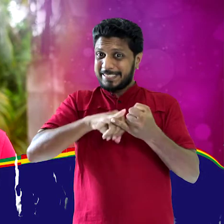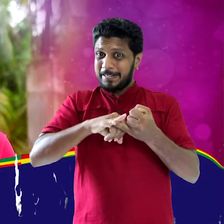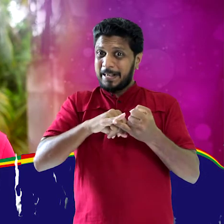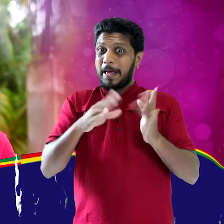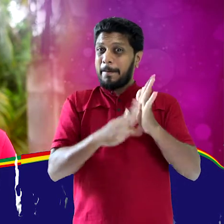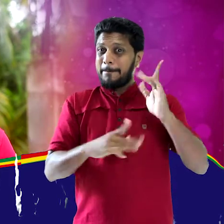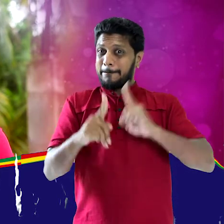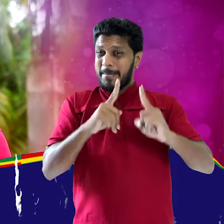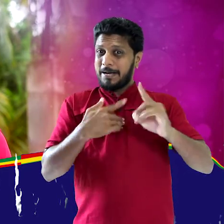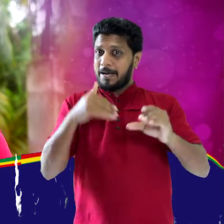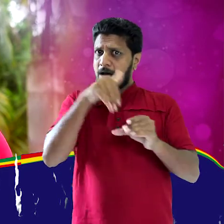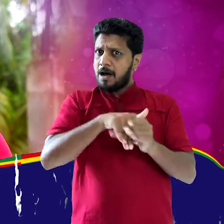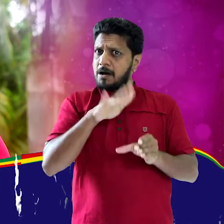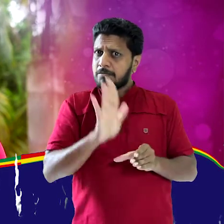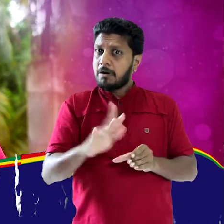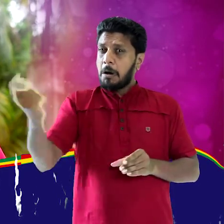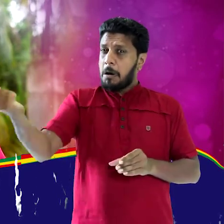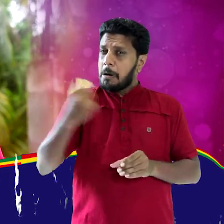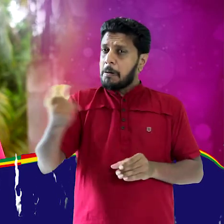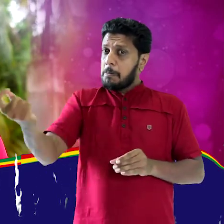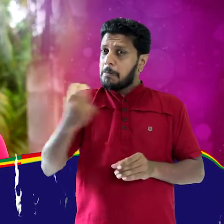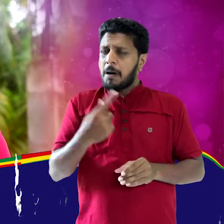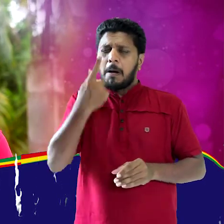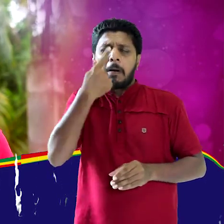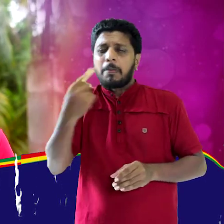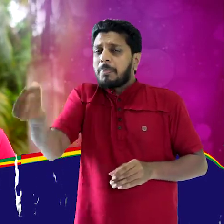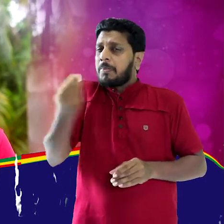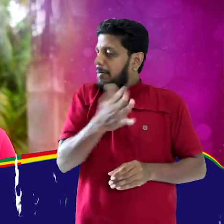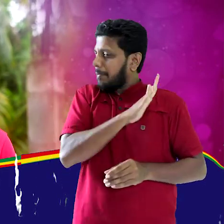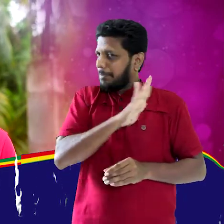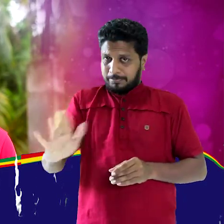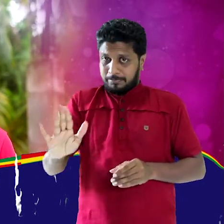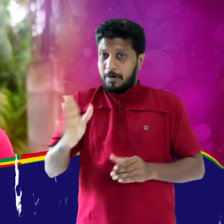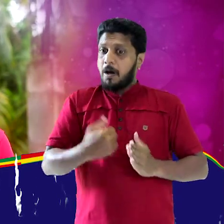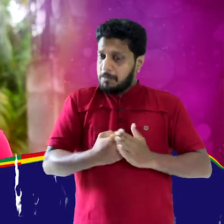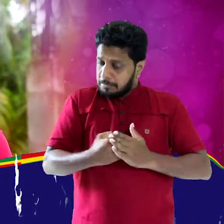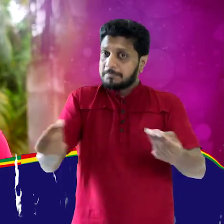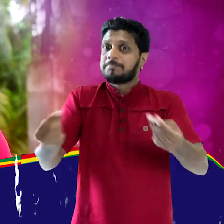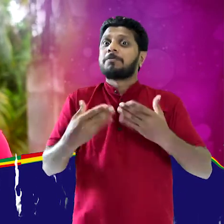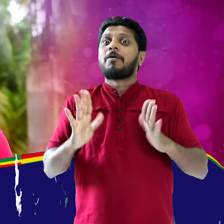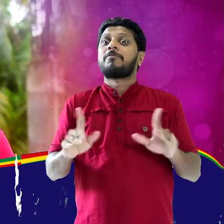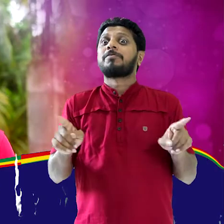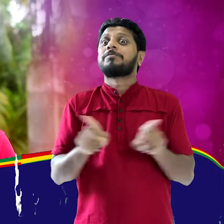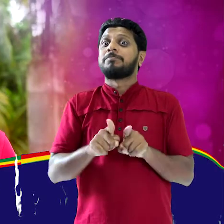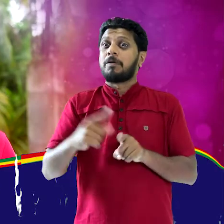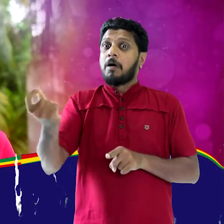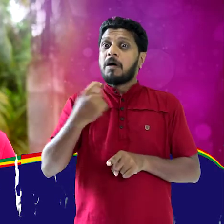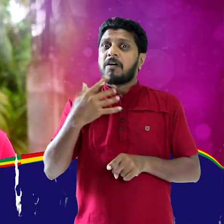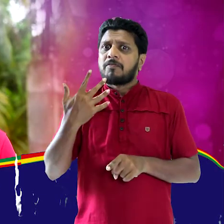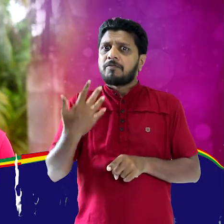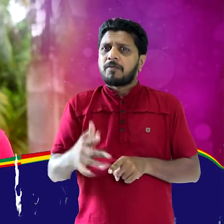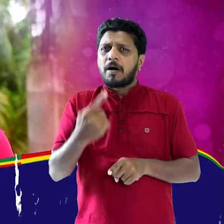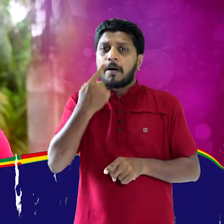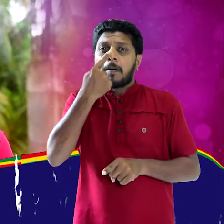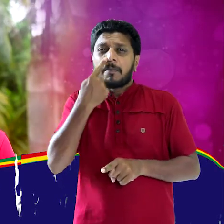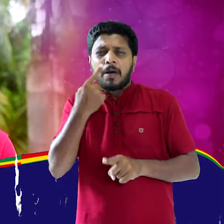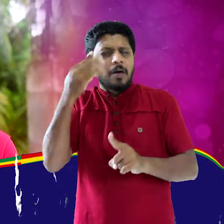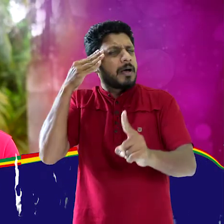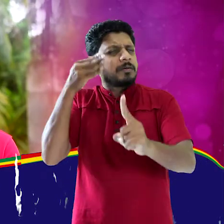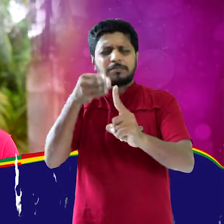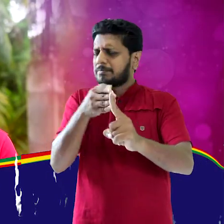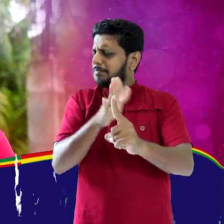ඔවුන් නිරන්තරයෙන්ම කියන කාරණාව තමයි අපිට අනුකම්පාව අවශ්‍ය නැහැ. අපිට දෙන්න ගෞරවයක් කියන කාරණාව. ඒක නිසායි අනුකම්පාව කෙරෙහි